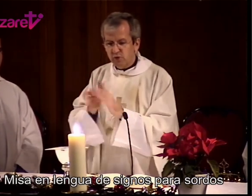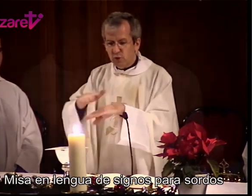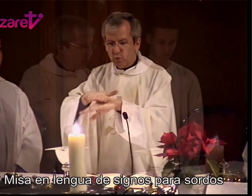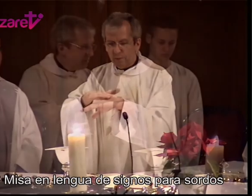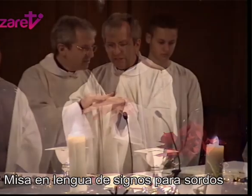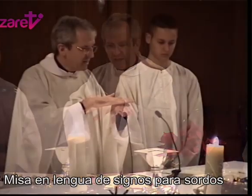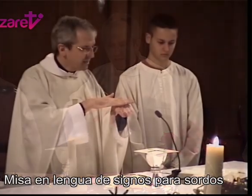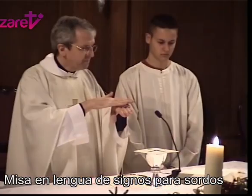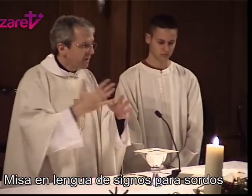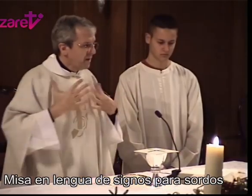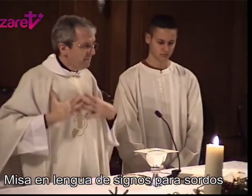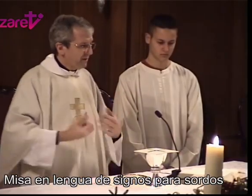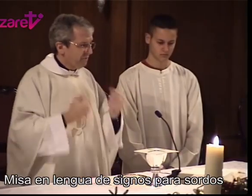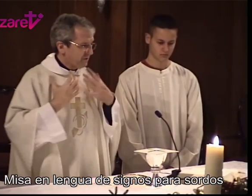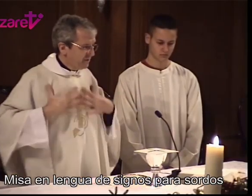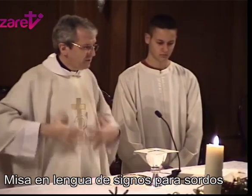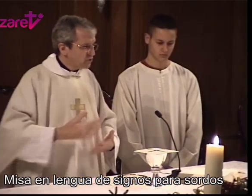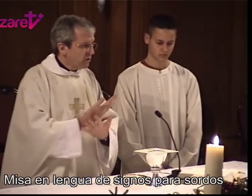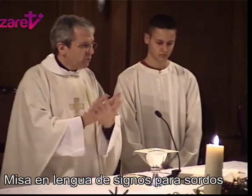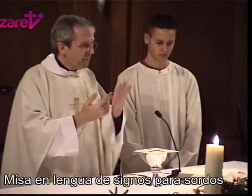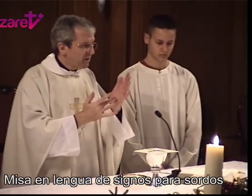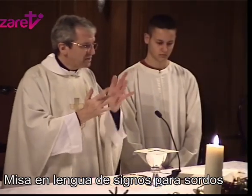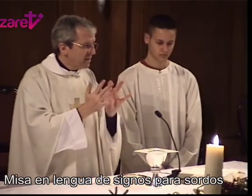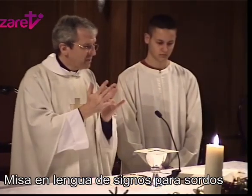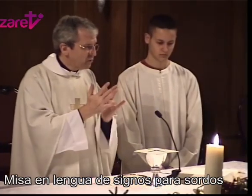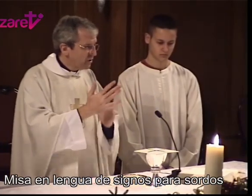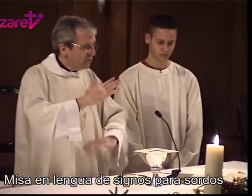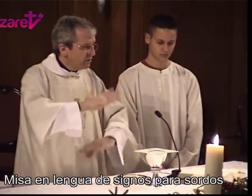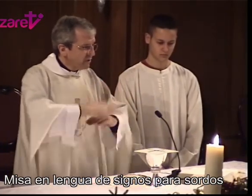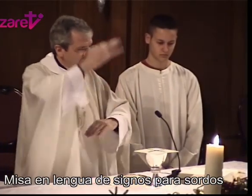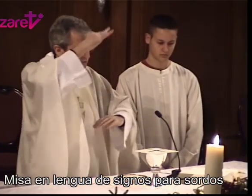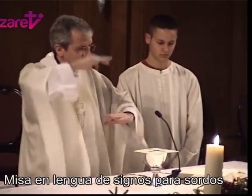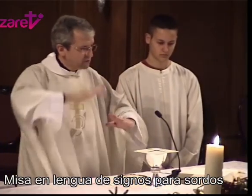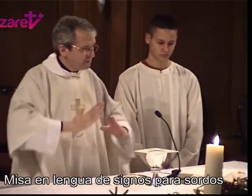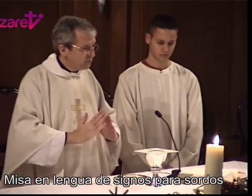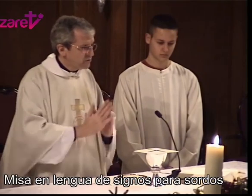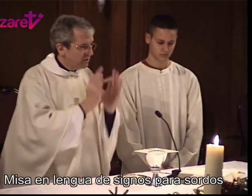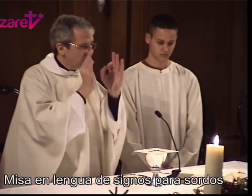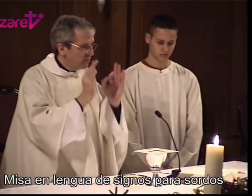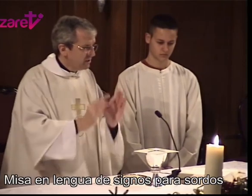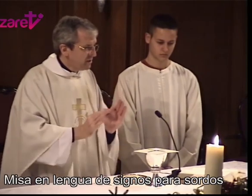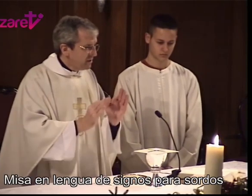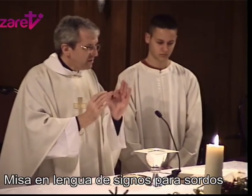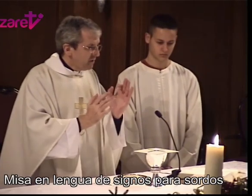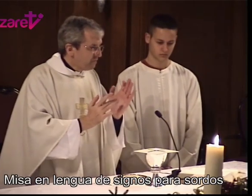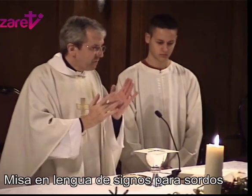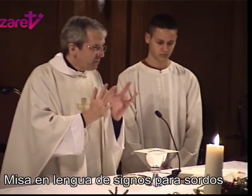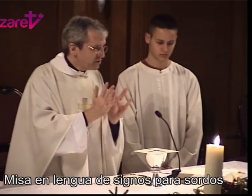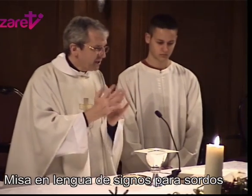tu amistad, para que, fortalecidos con el cuerpo y la sangre de tu Hijo y llenos de su Espíritu Santo, formemos en